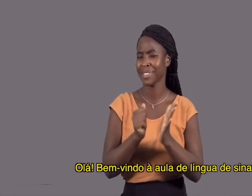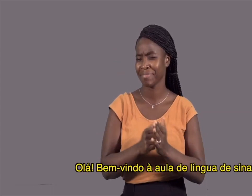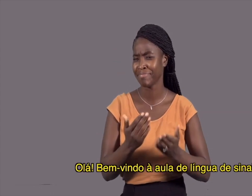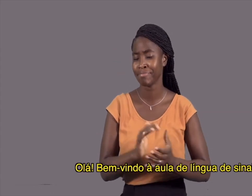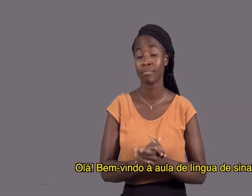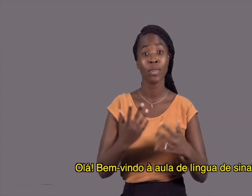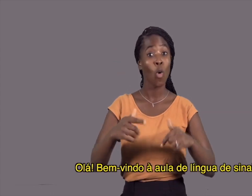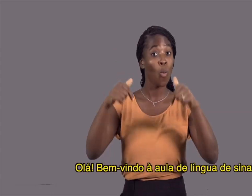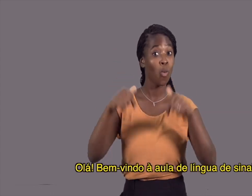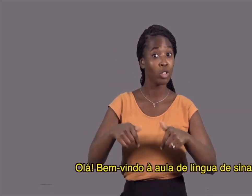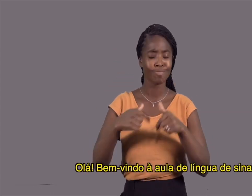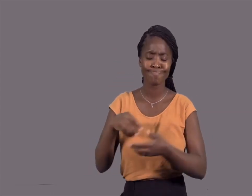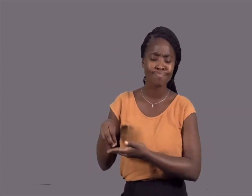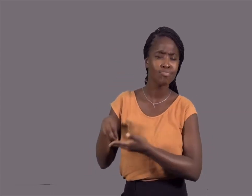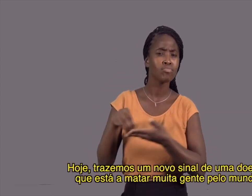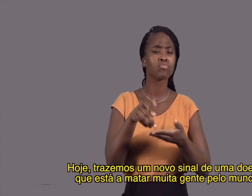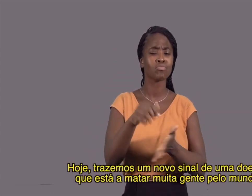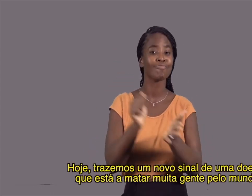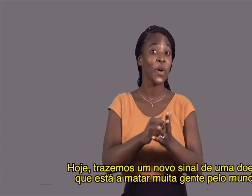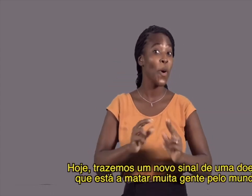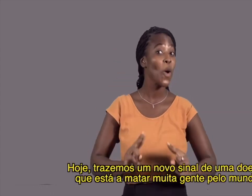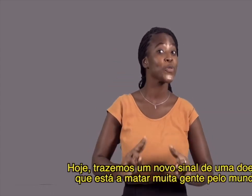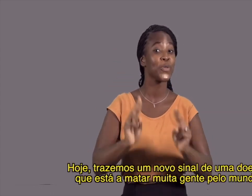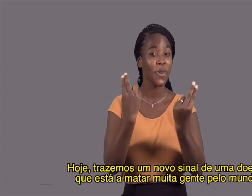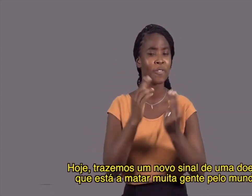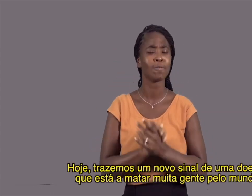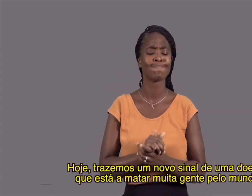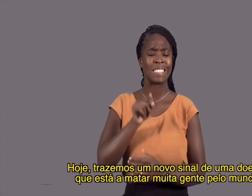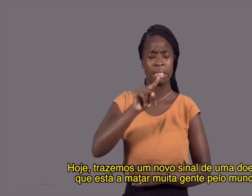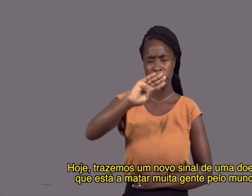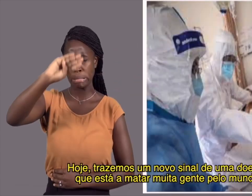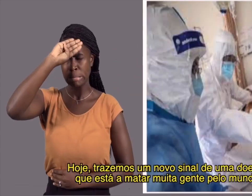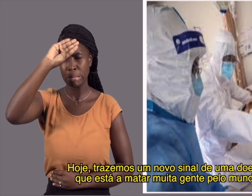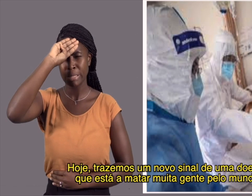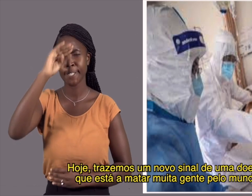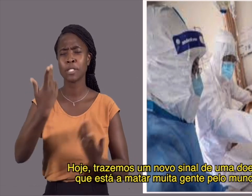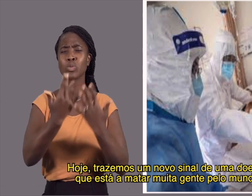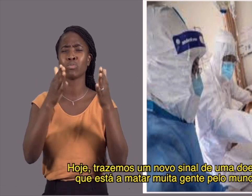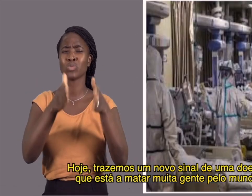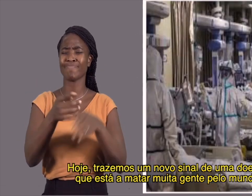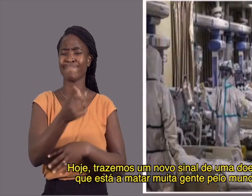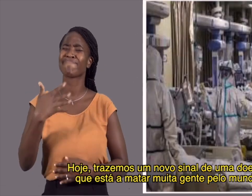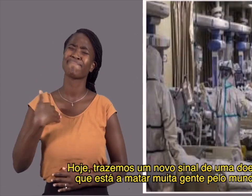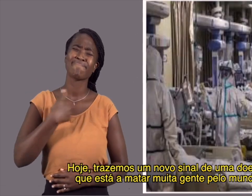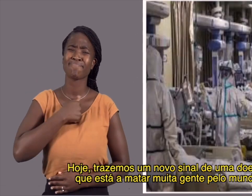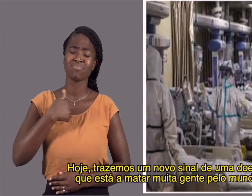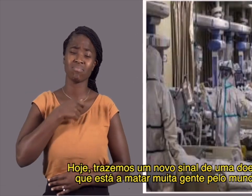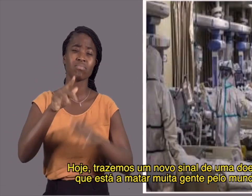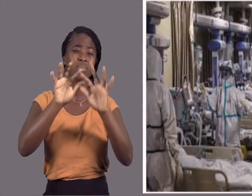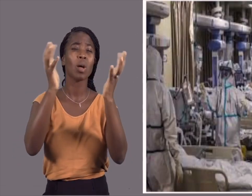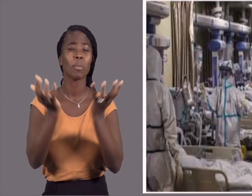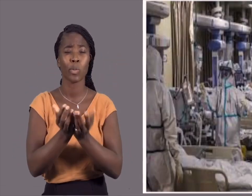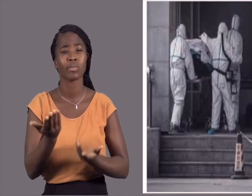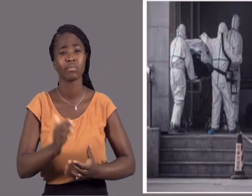bem-vindo à aula de língua de sinais. Hoje, trazemos um novo sinal de uma doença que está a matar muita gente